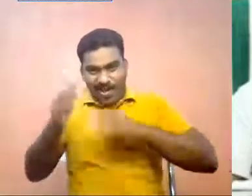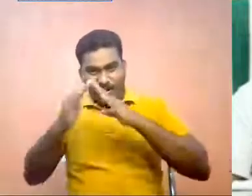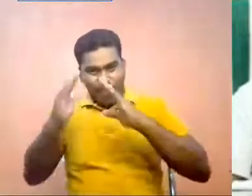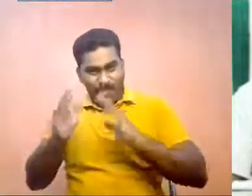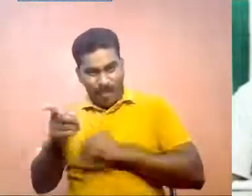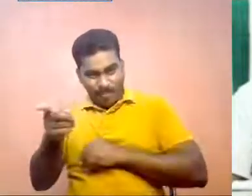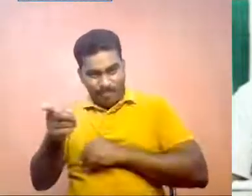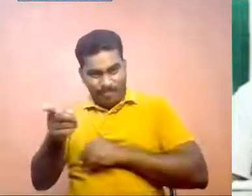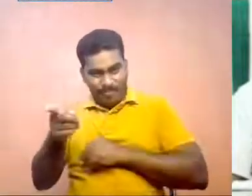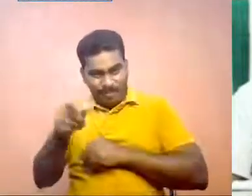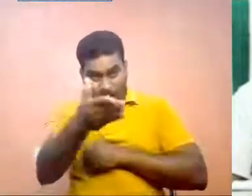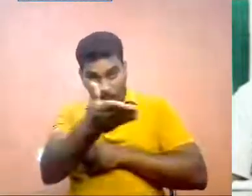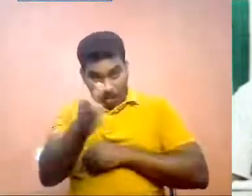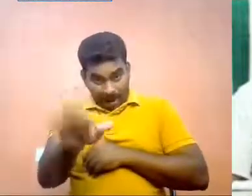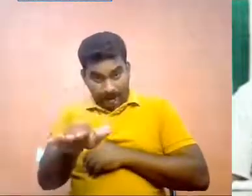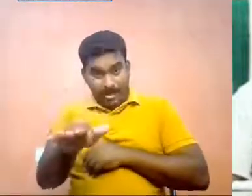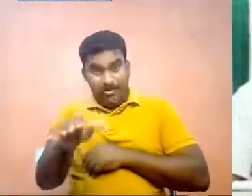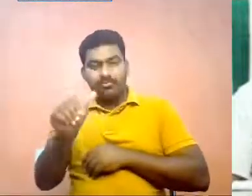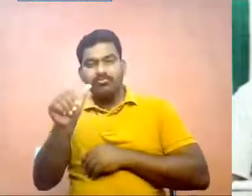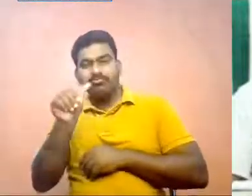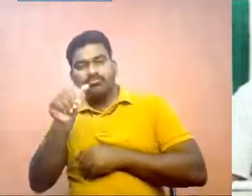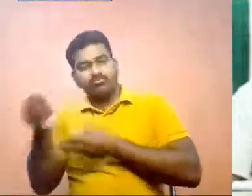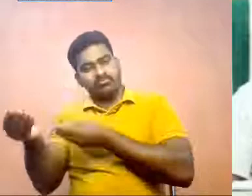ഈ പോലീസുകാർ നിൽക്കുന്ന റോഡിനടുത്തുള്ള